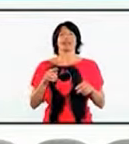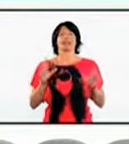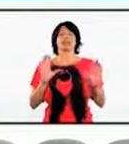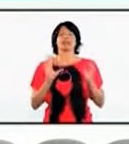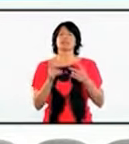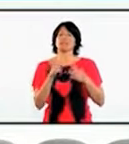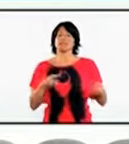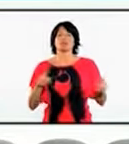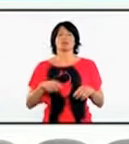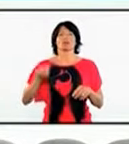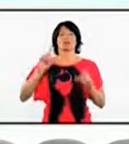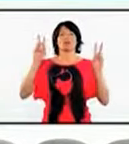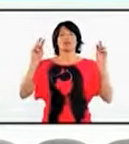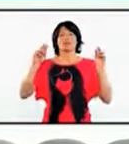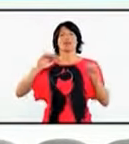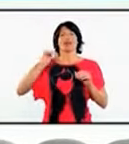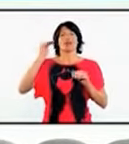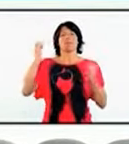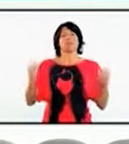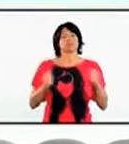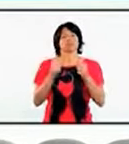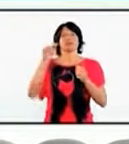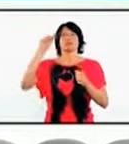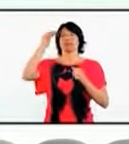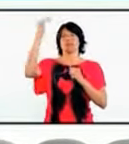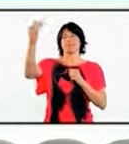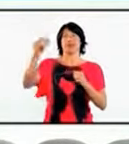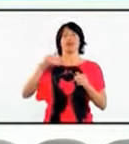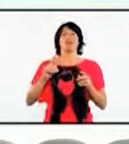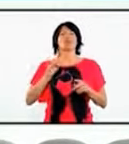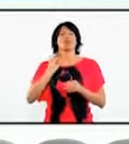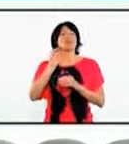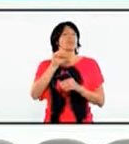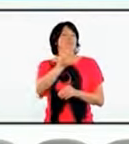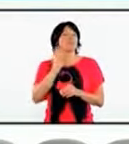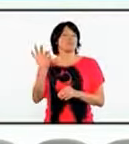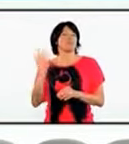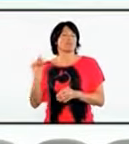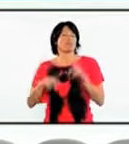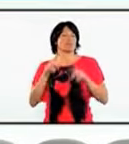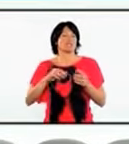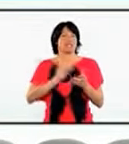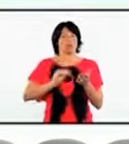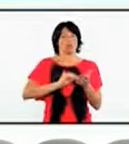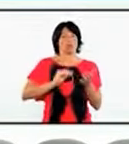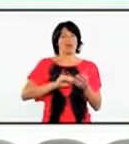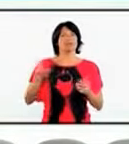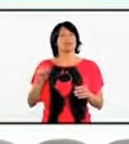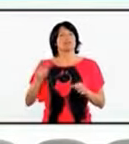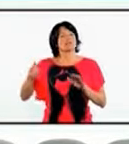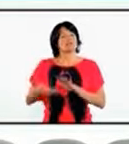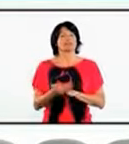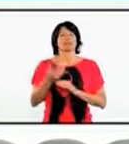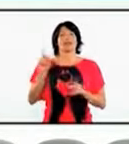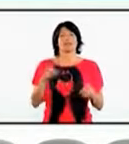dem Motto Power in Heaven von Andreas Hilborg, Clemens Nonpapa und Jakobus Gallus. Und